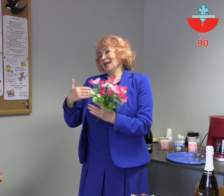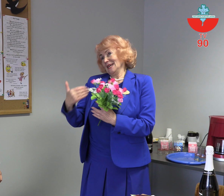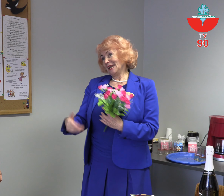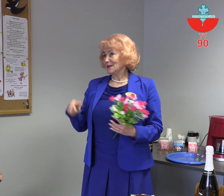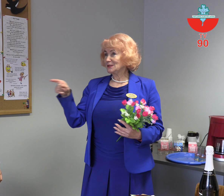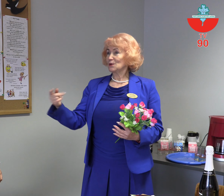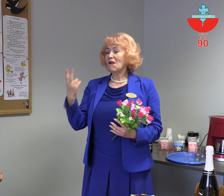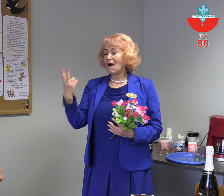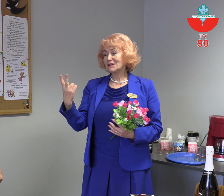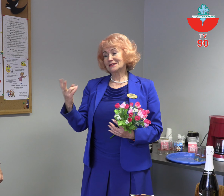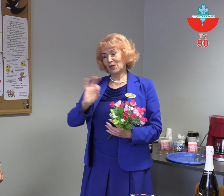Hiljem siin on kaks.